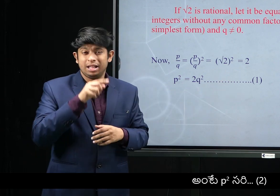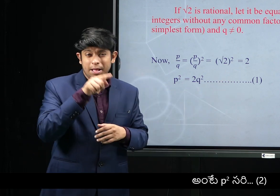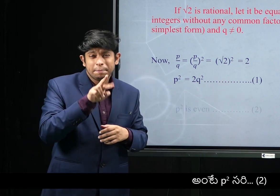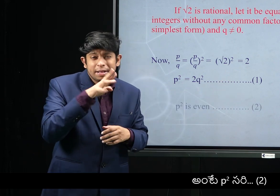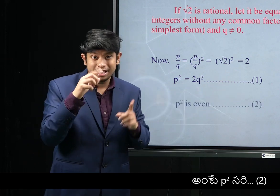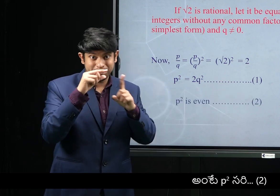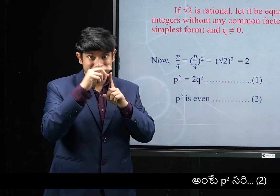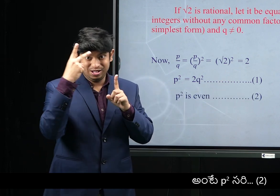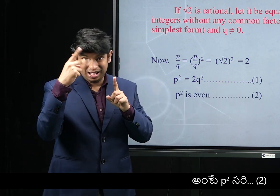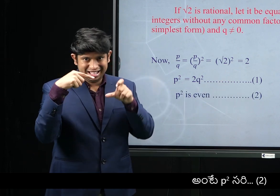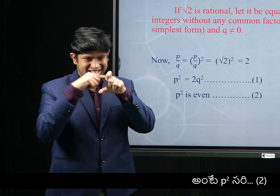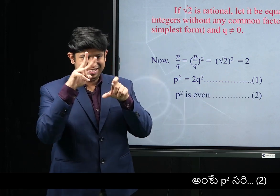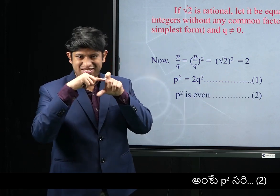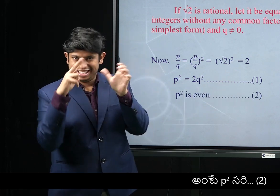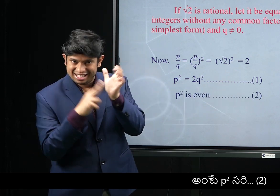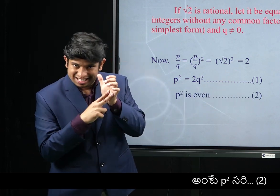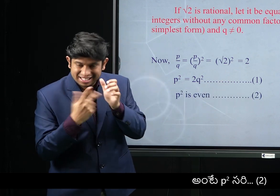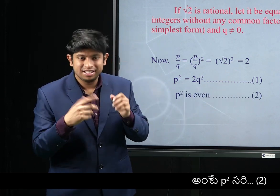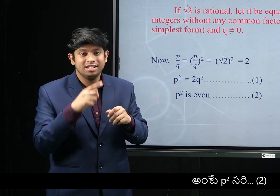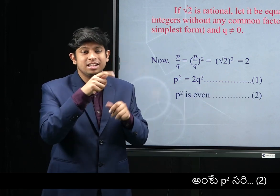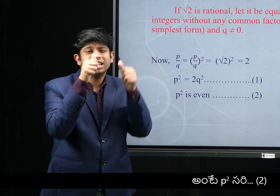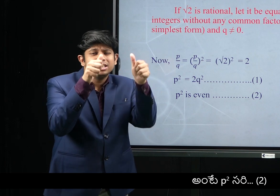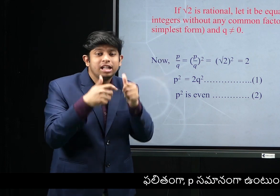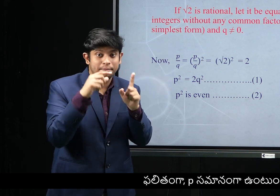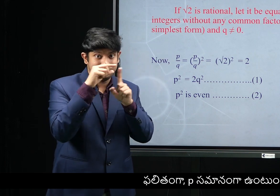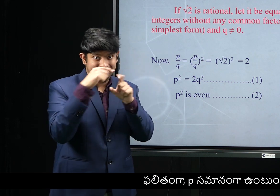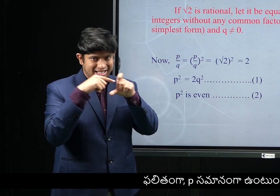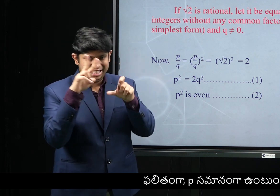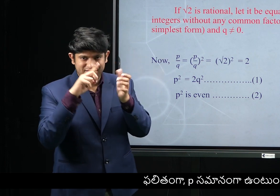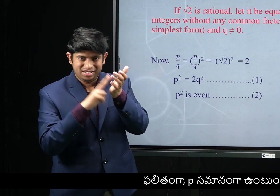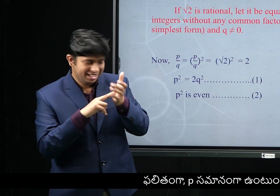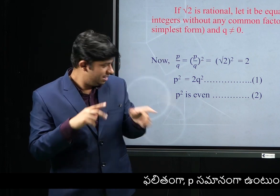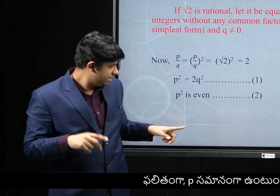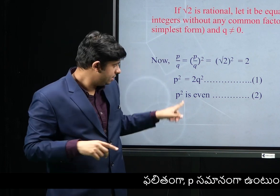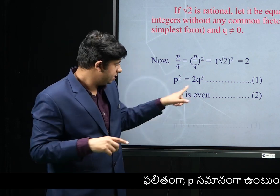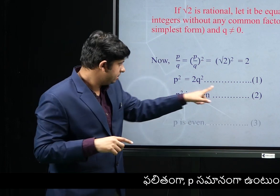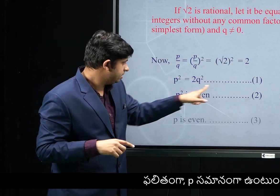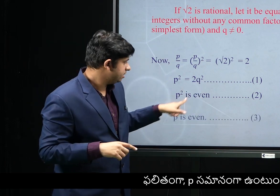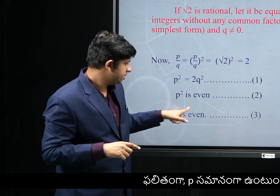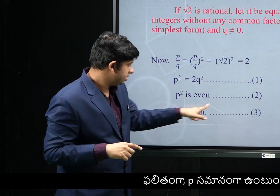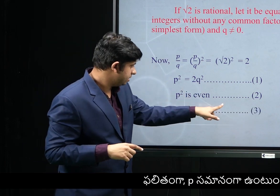అంటే p² సరి. ఫలితంగా p సమానంగా ఉంటుంది.